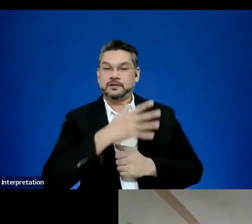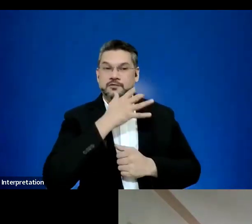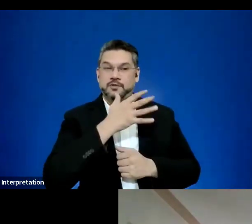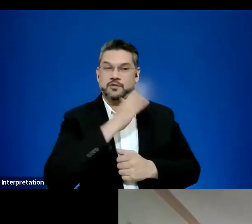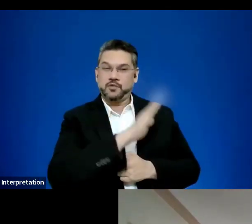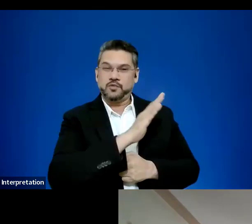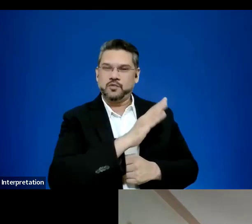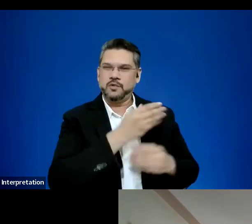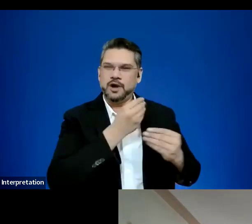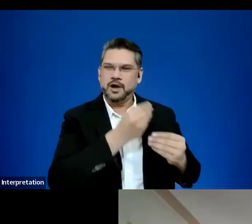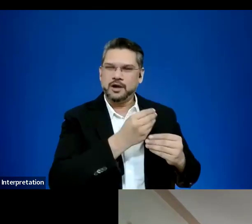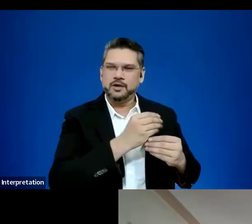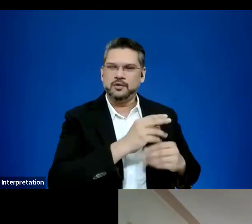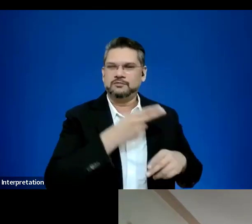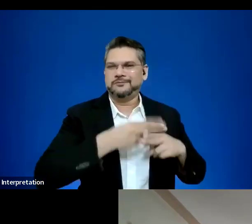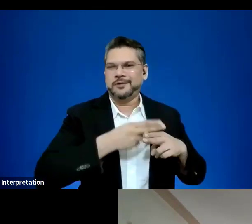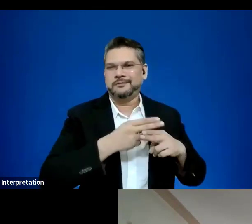己。